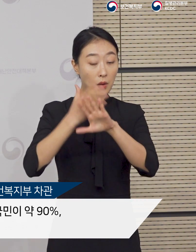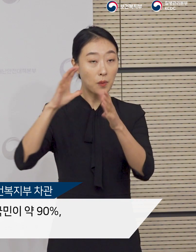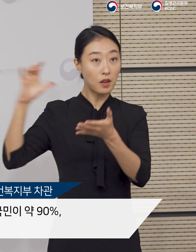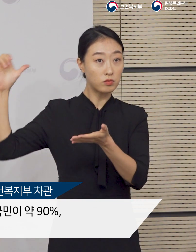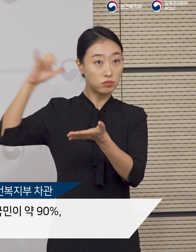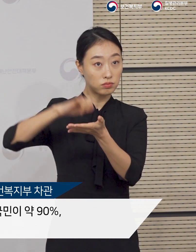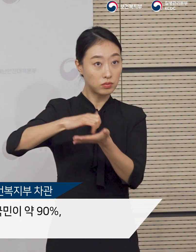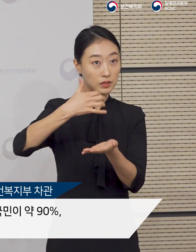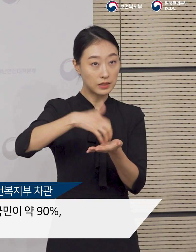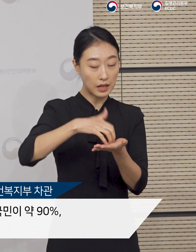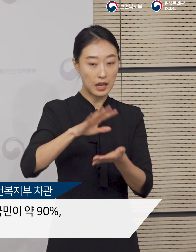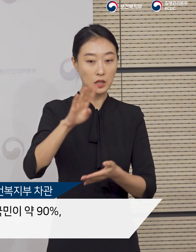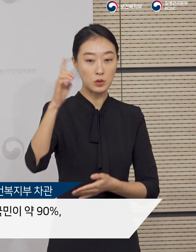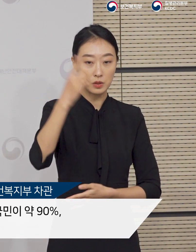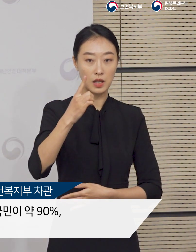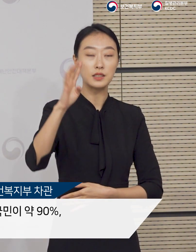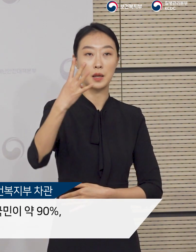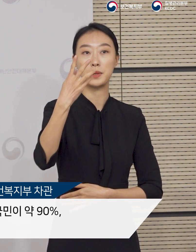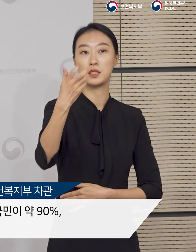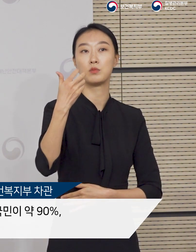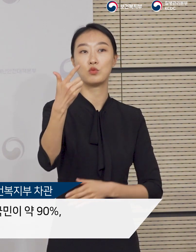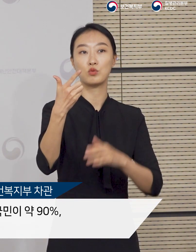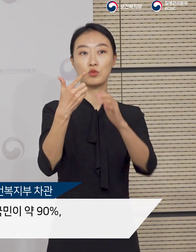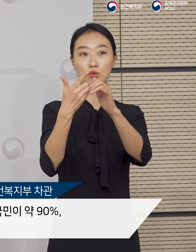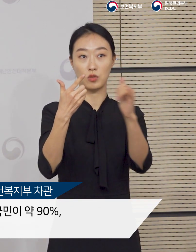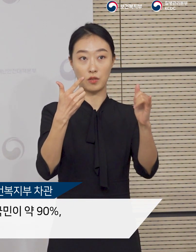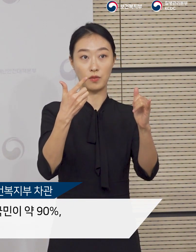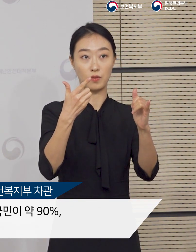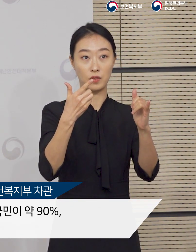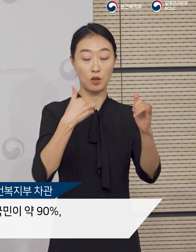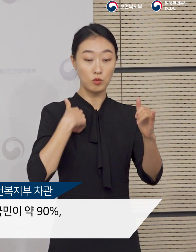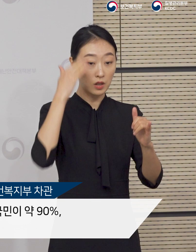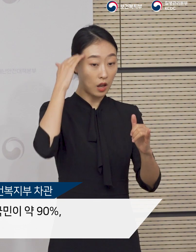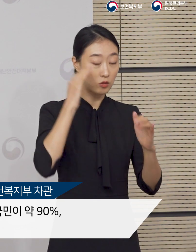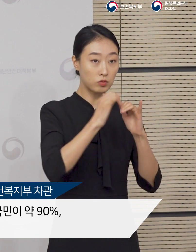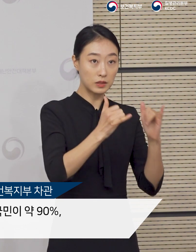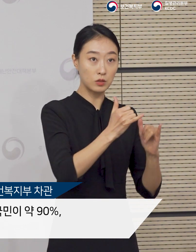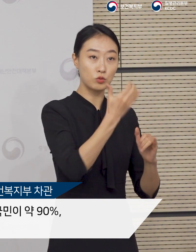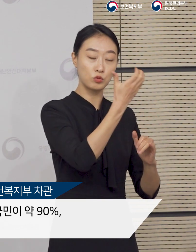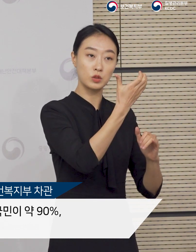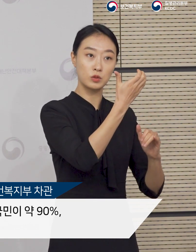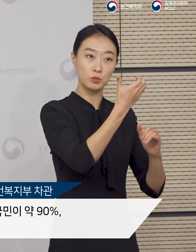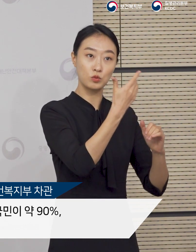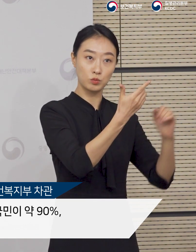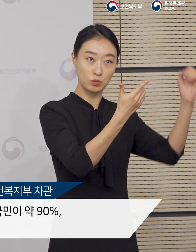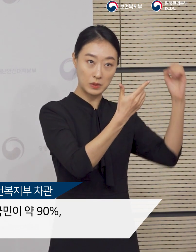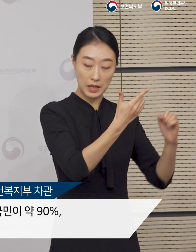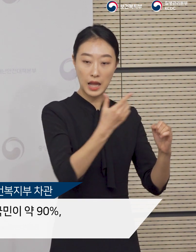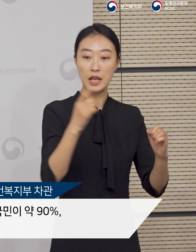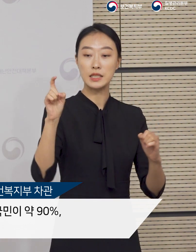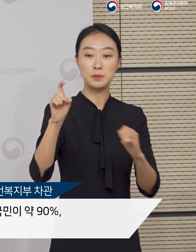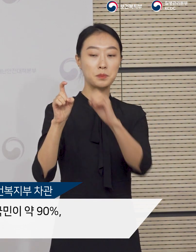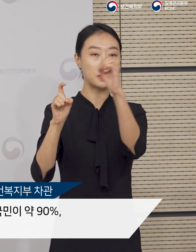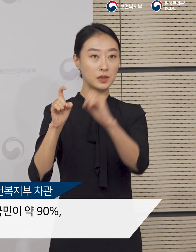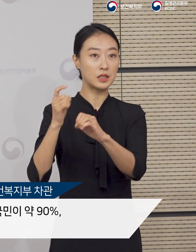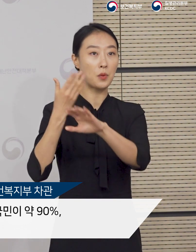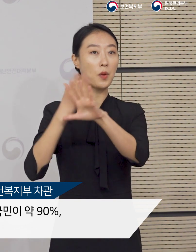총 476건이며 우리 국민이 약 90%, 외국인이 10%를 차지하고 있습니다.